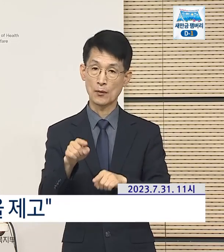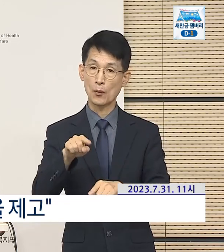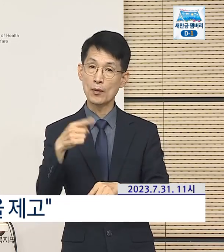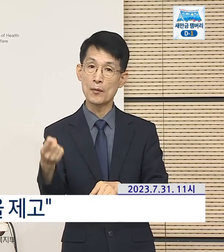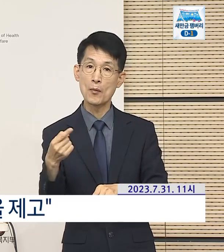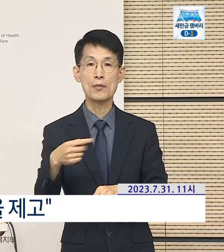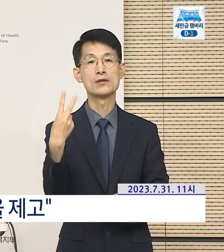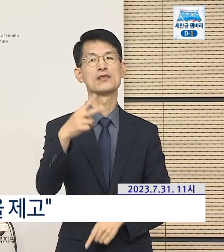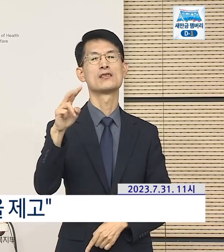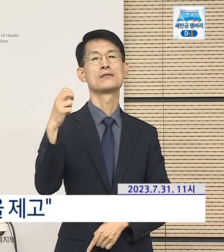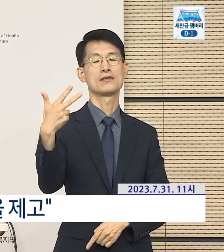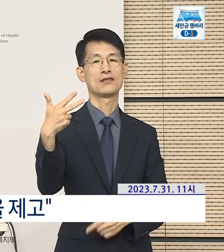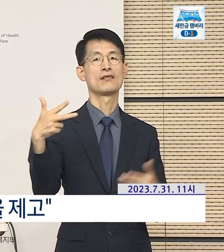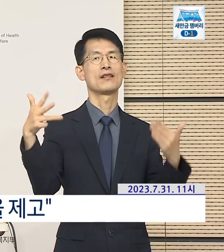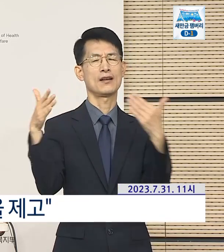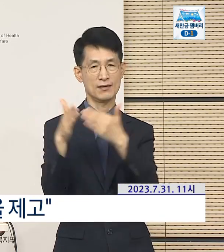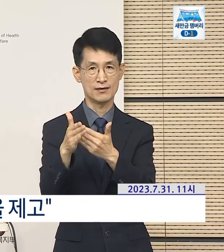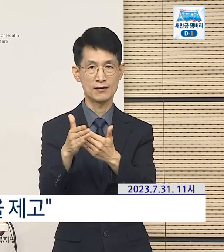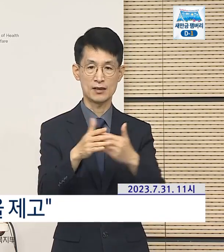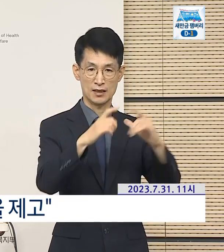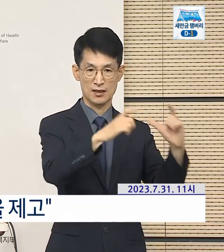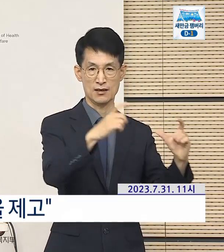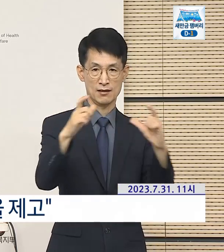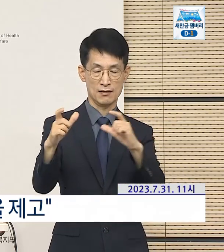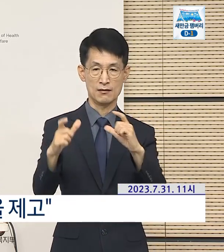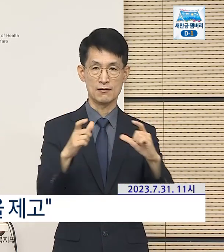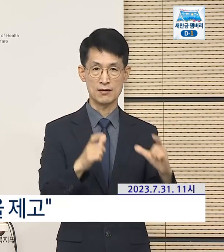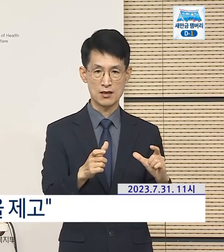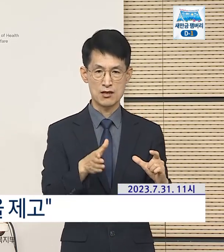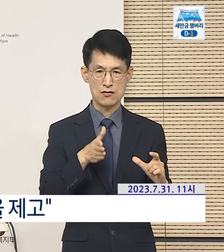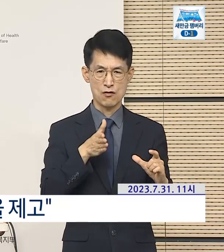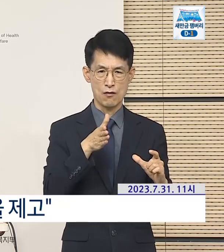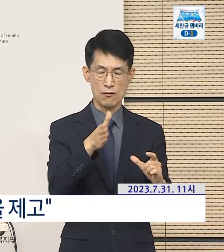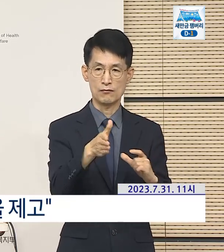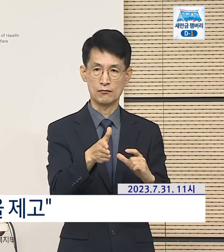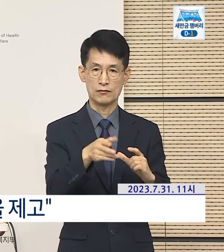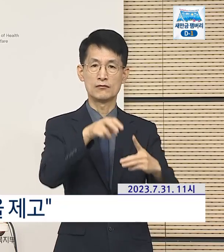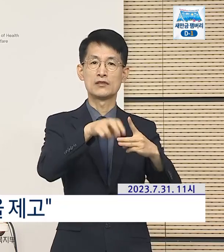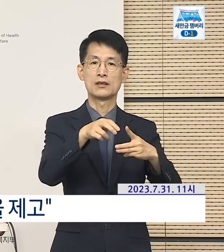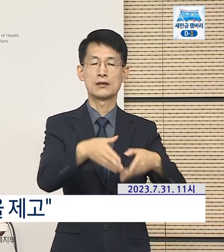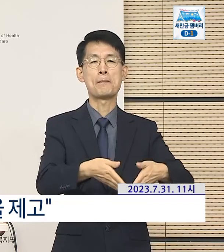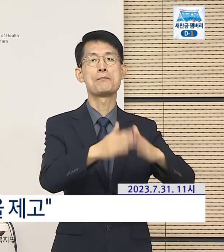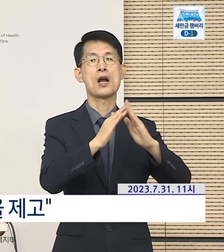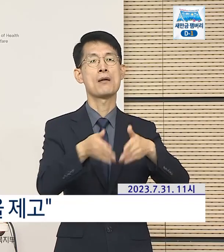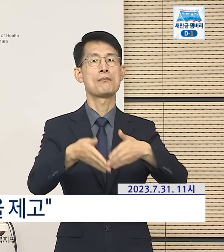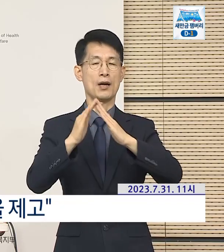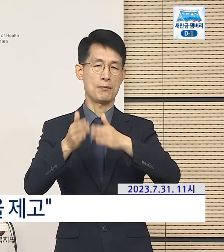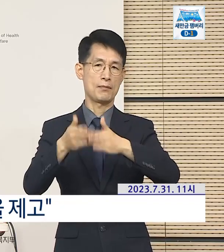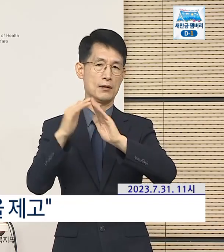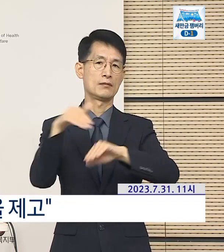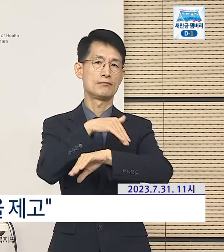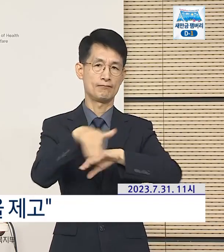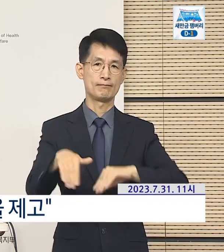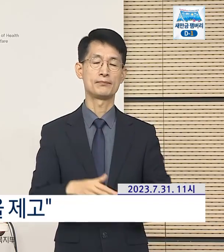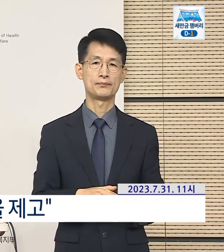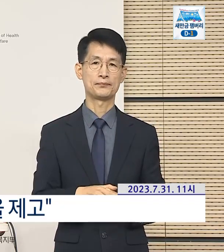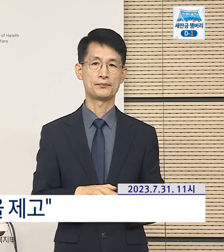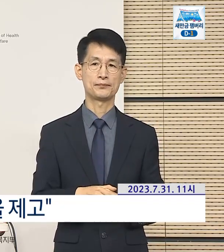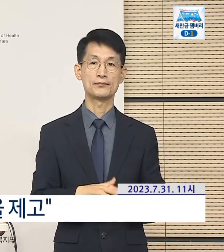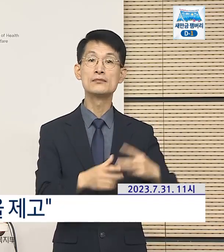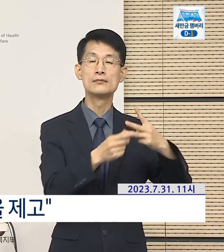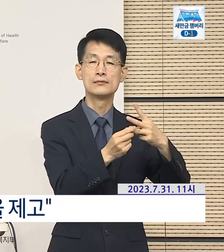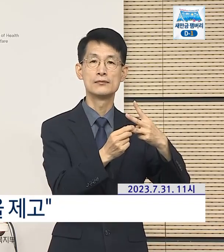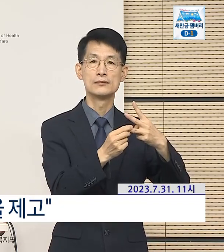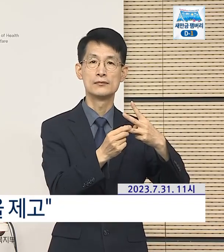모든 진료권의 전문 치료를 위한 인프라를 확보해 나가도록 하겠습니다 세